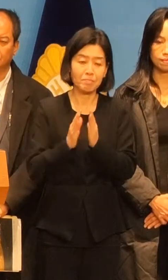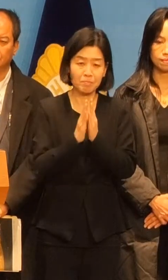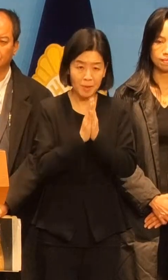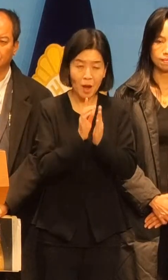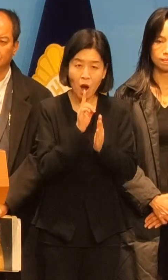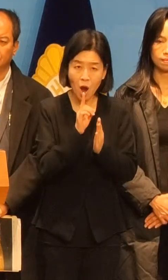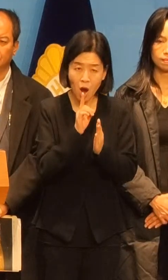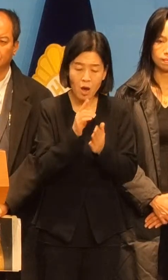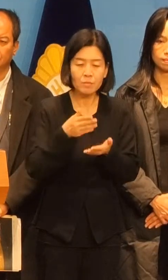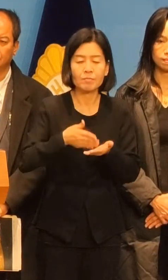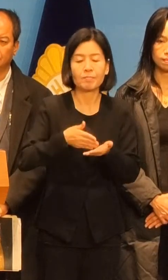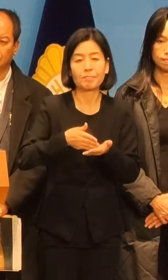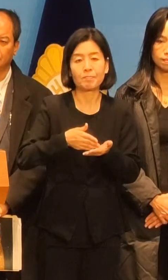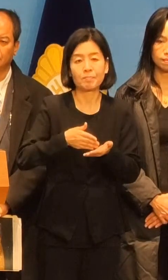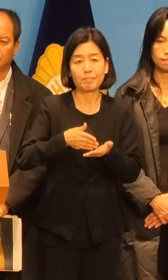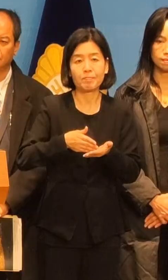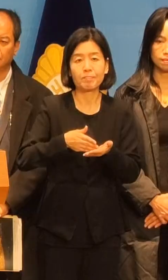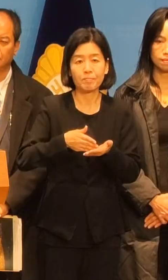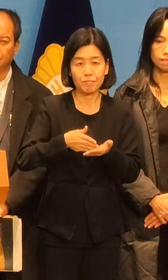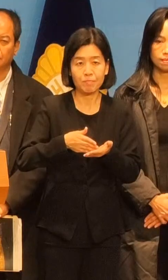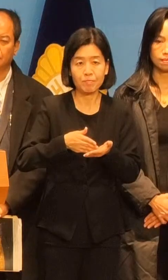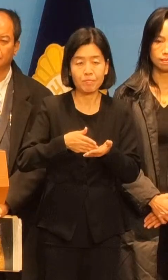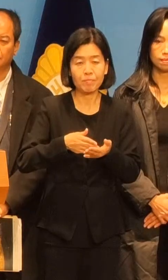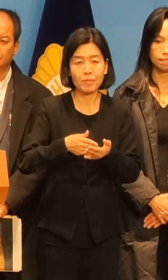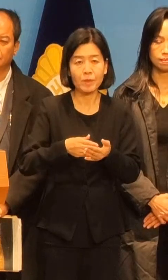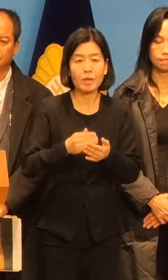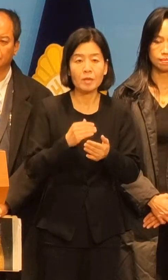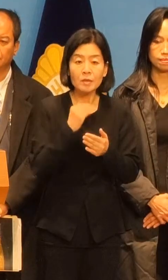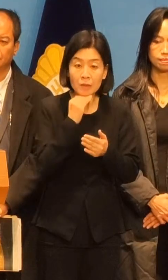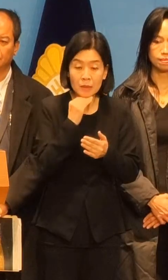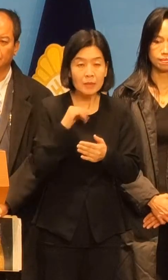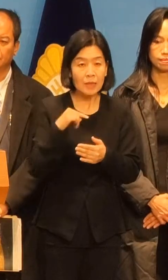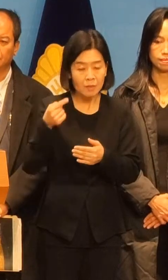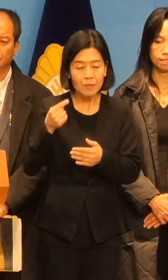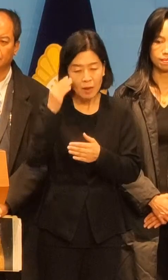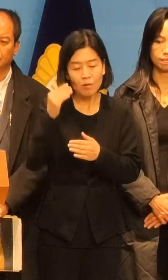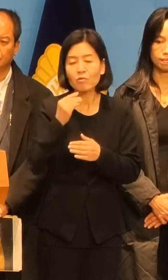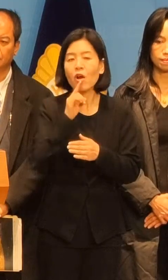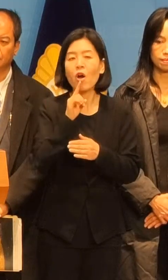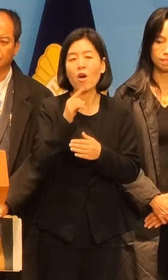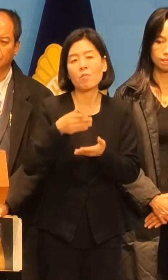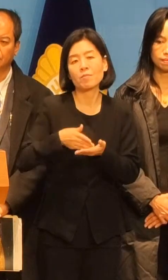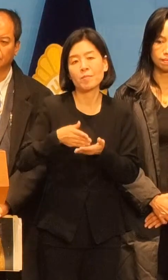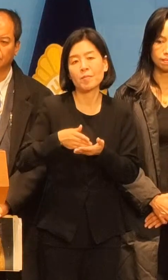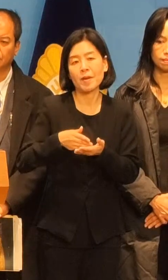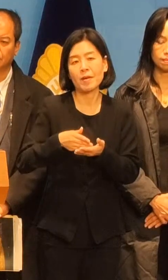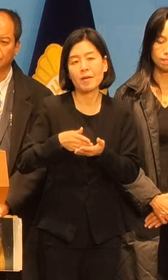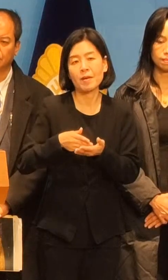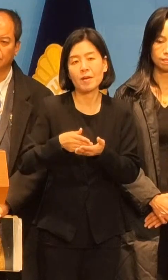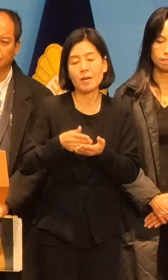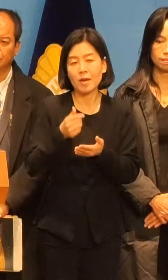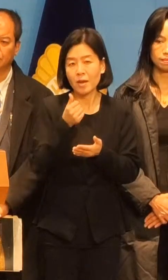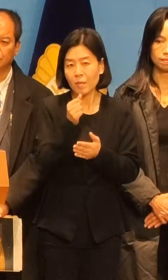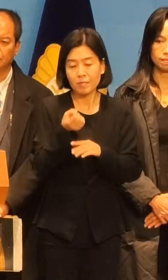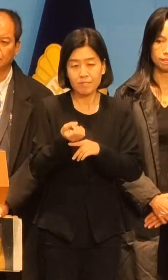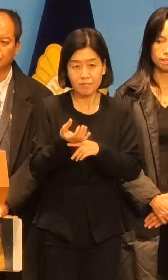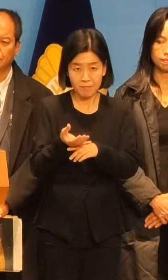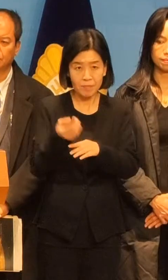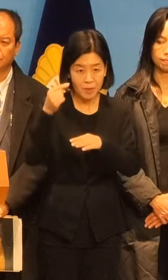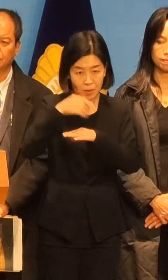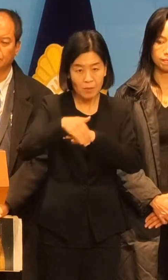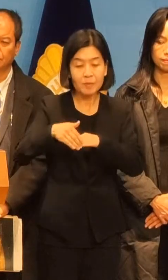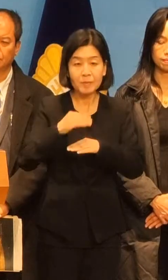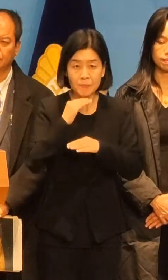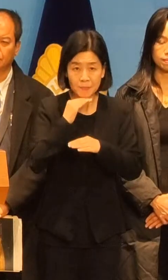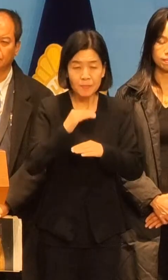ကိုညှင်းပယ်ပြီးဖြစ်တဲ့အာဏာရှင်စနစ်မှန်သမျှကိုလည်းညှင်းပယ်ပြီးဖြစ်တယ်လို့အကြမ်းဖက်စစ်ကောင်စီပြုလုပ်မဲ့ရွေးကောက်ပွဲကိုလည်းပဲညှ